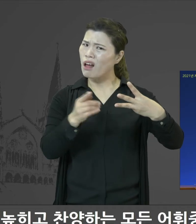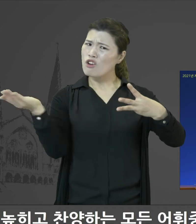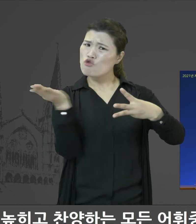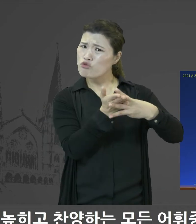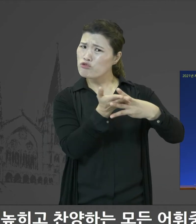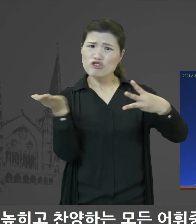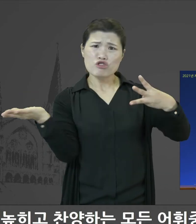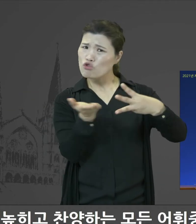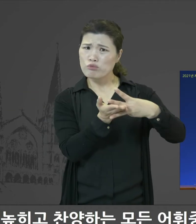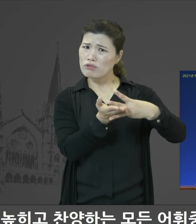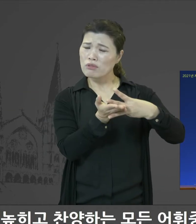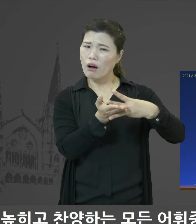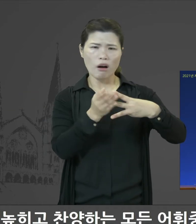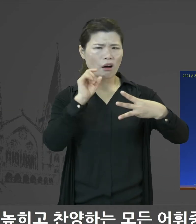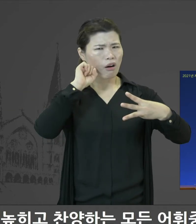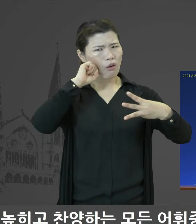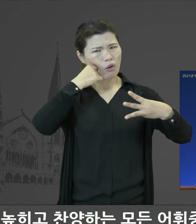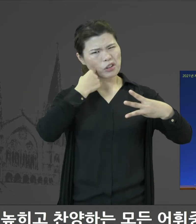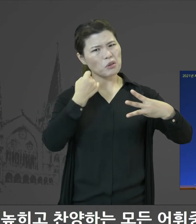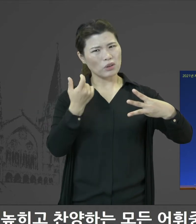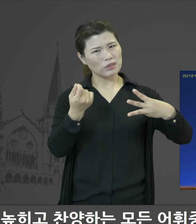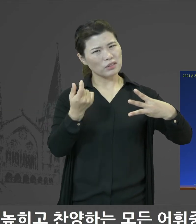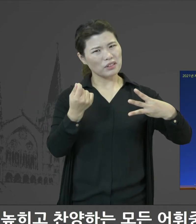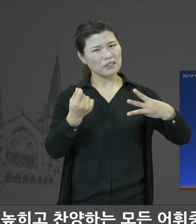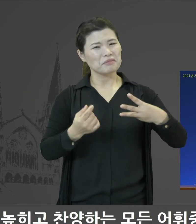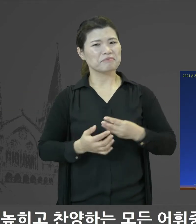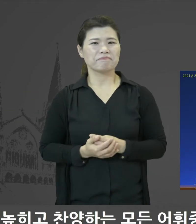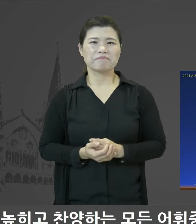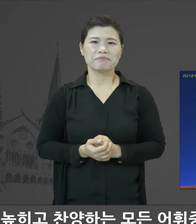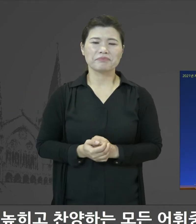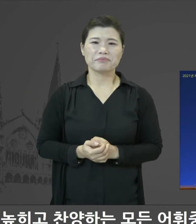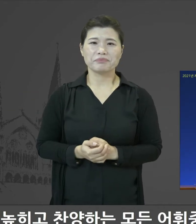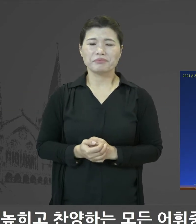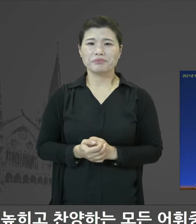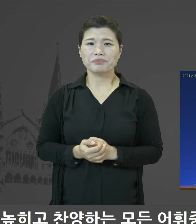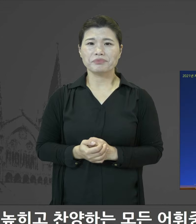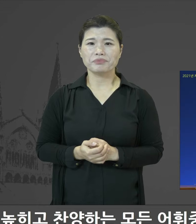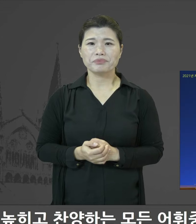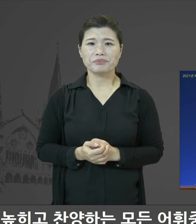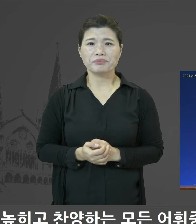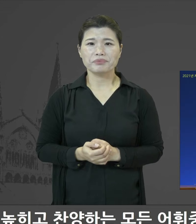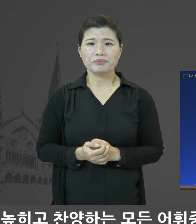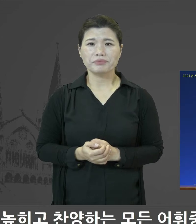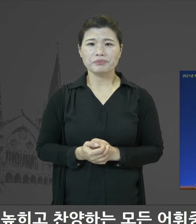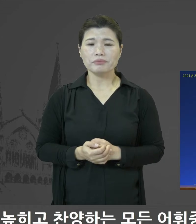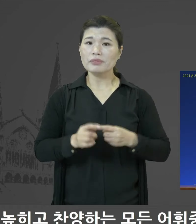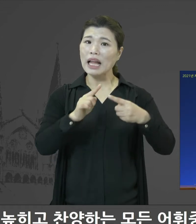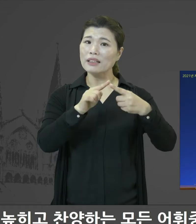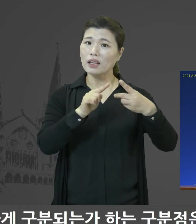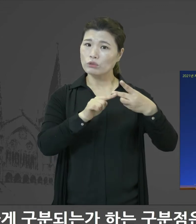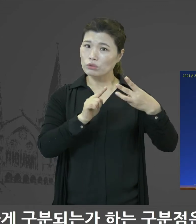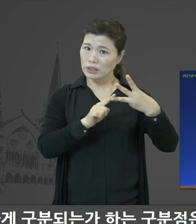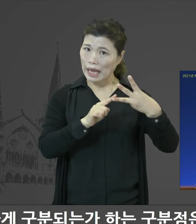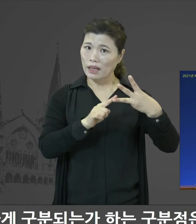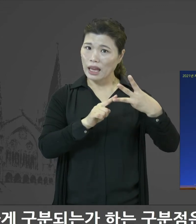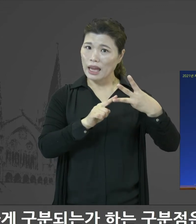하는 구분점은 아마도 쉽게 찾을 수 없으리라 보입니다. 이 세 가지 단어를 묶어서